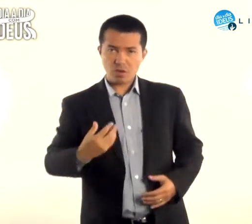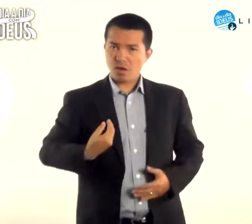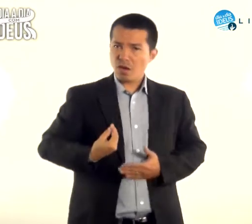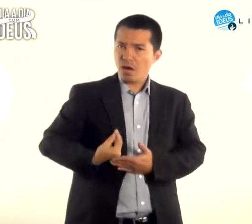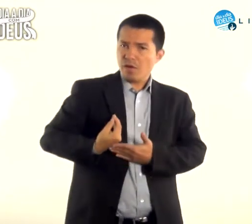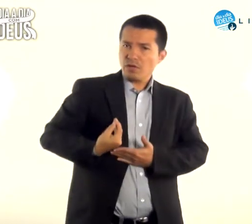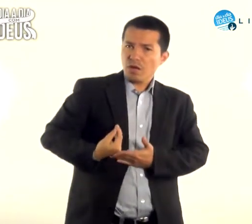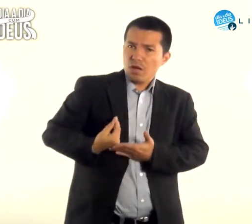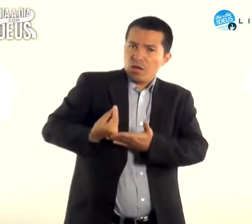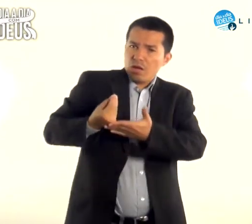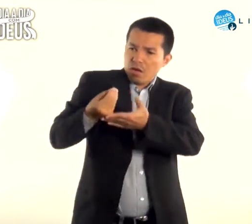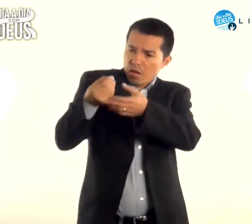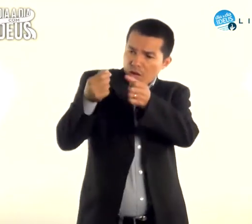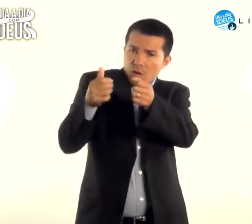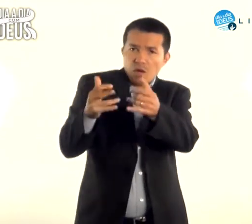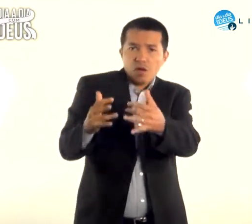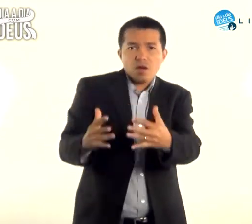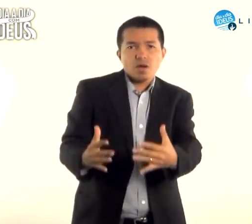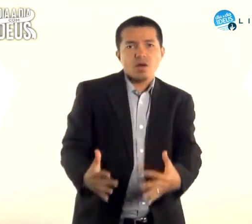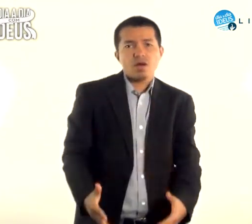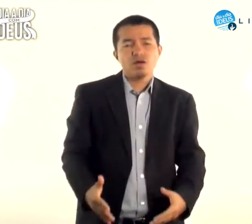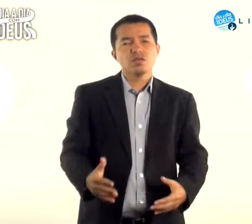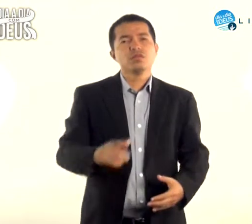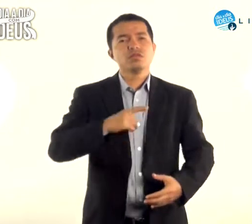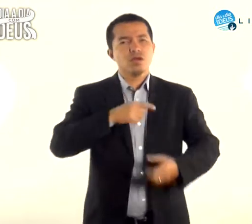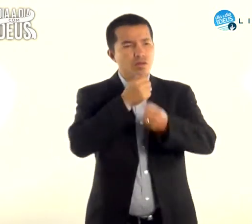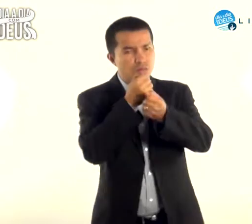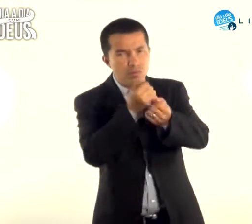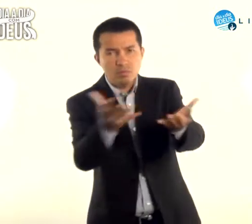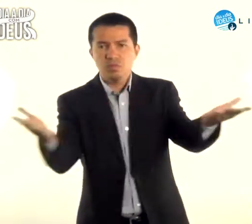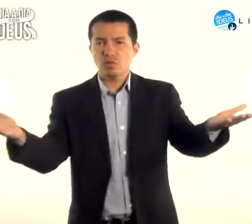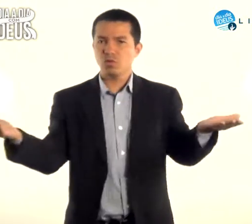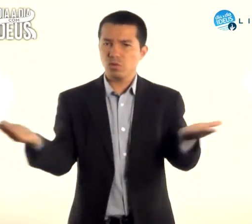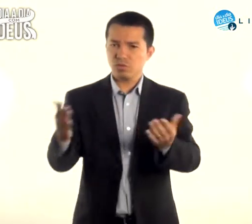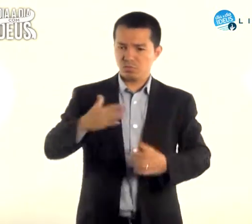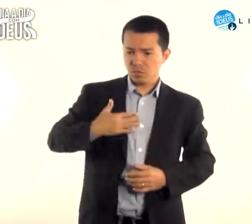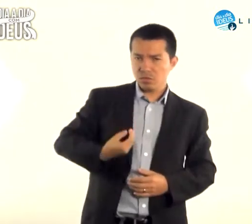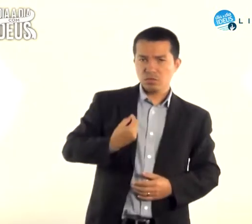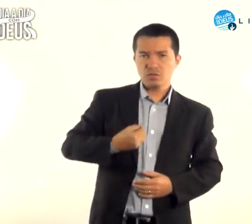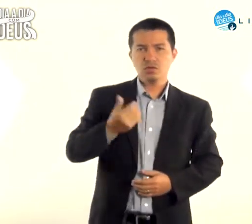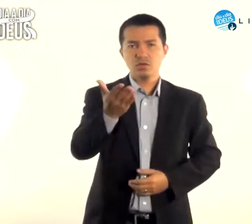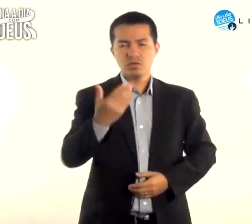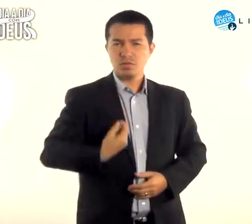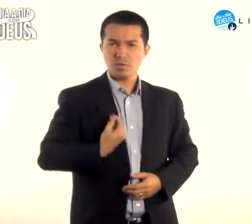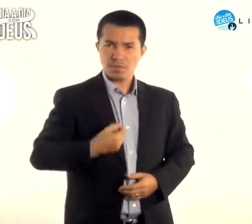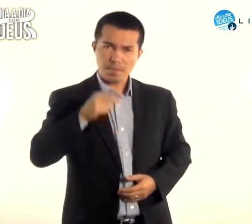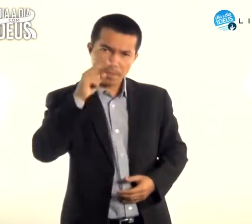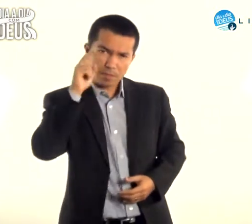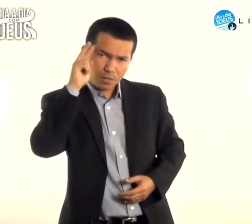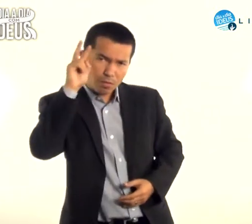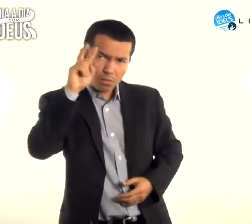está compartilhando comigo e com você nessa noite. O começo do texto que a gente leu parece ser um texto